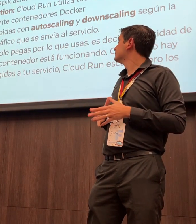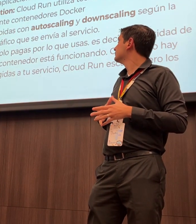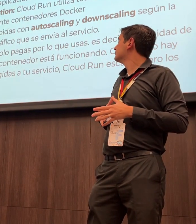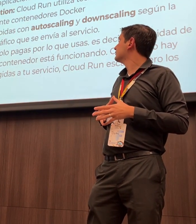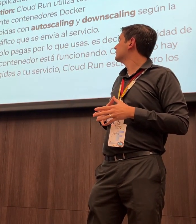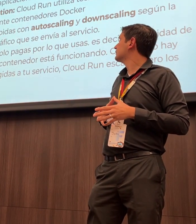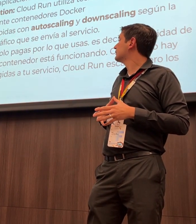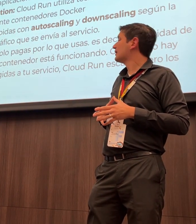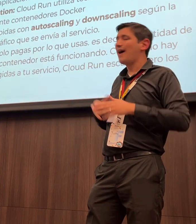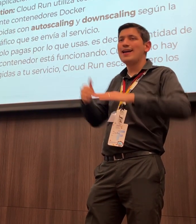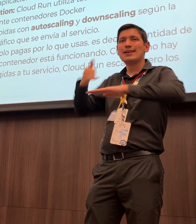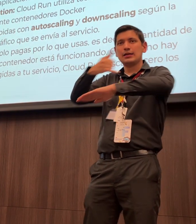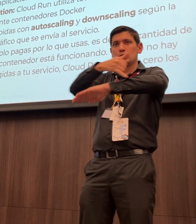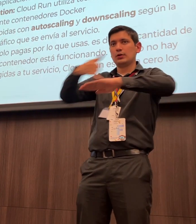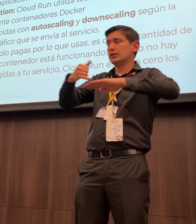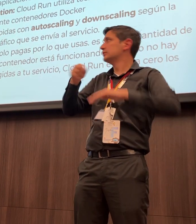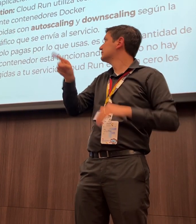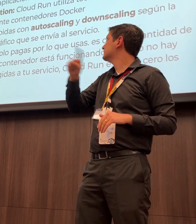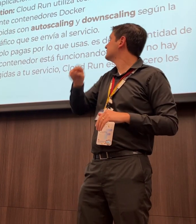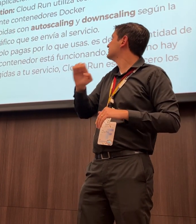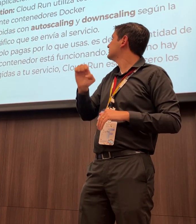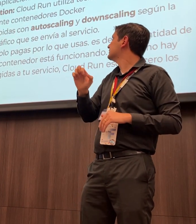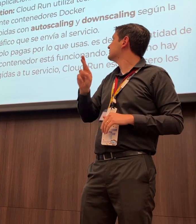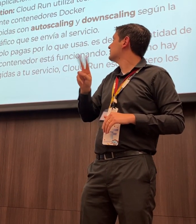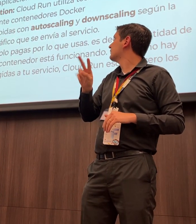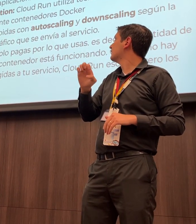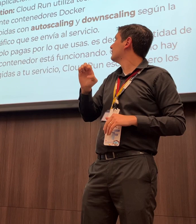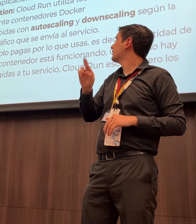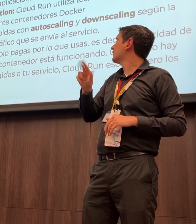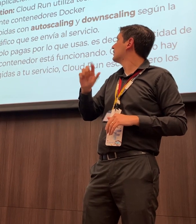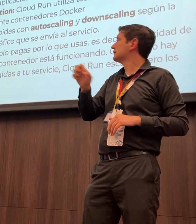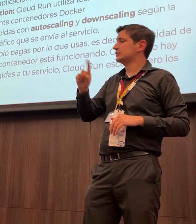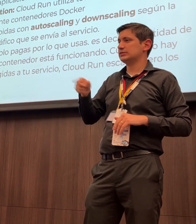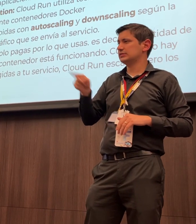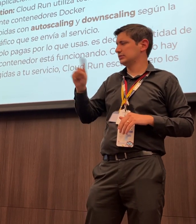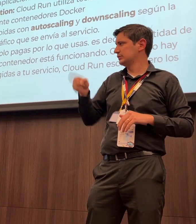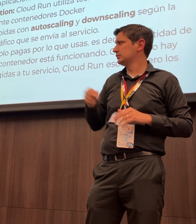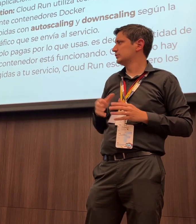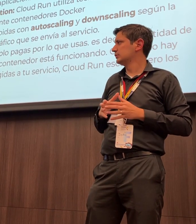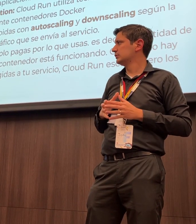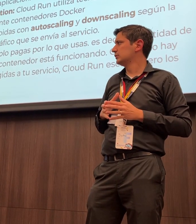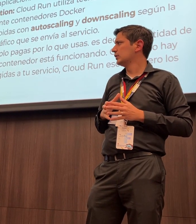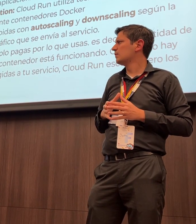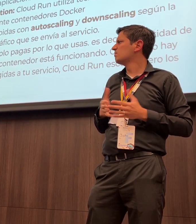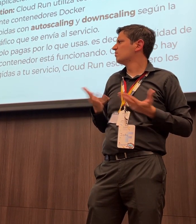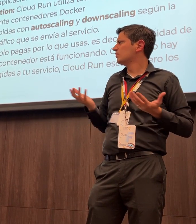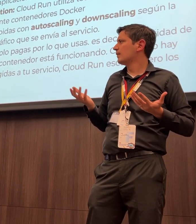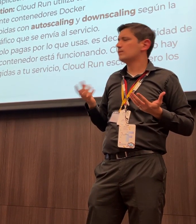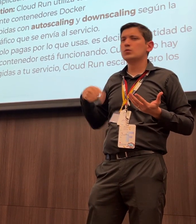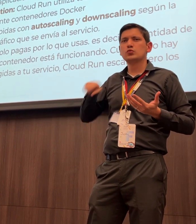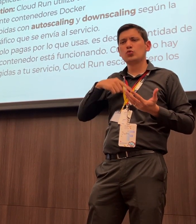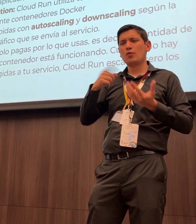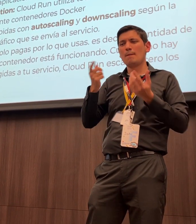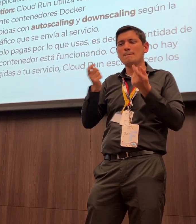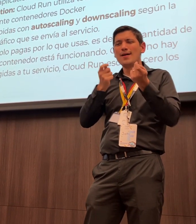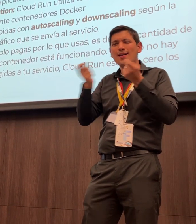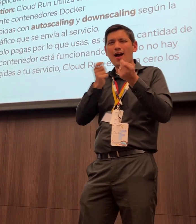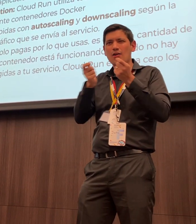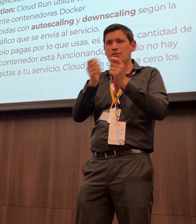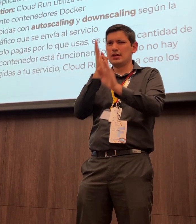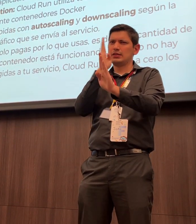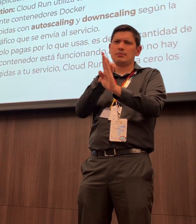que, bueno, es una arquitectura serverless. Entonces esto, bueno, serverless no implica que no haya un servidor, sino que no vamos a tener que manejarlo